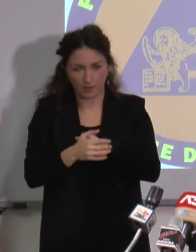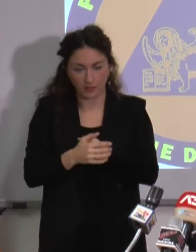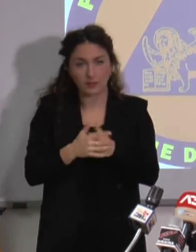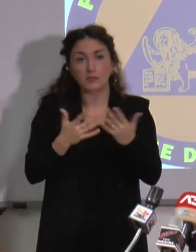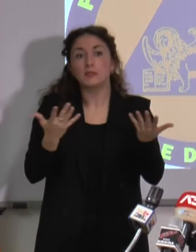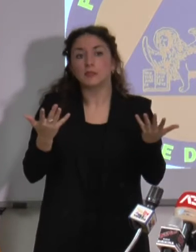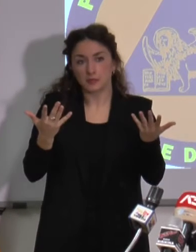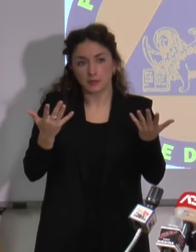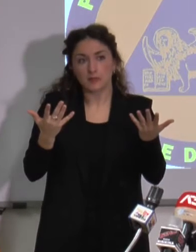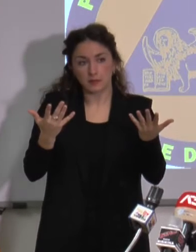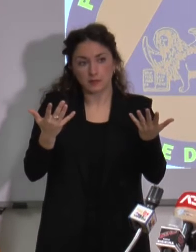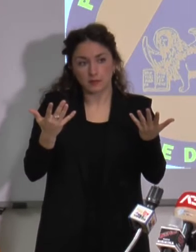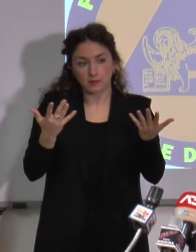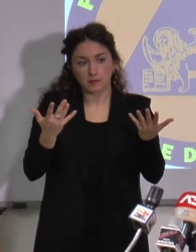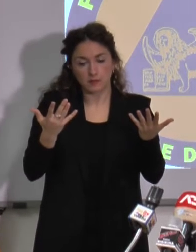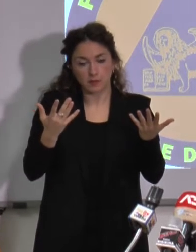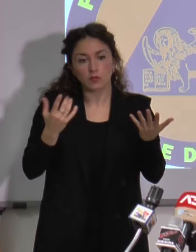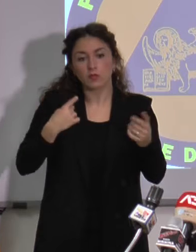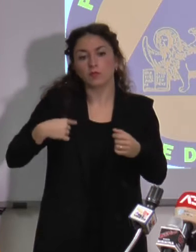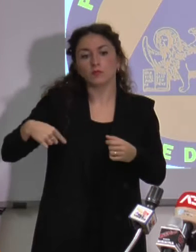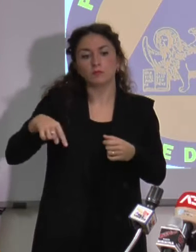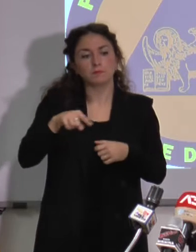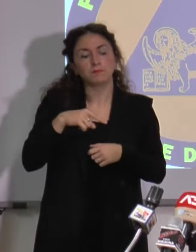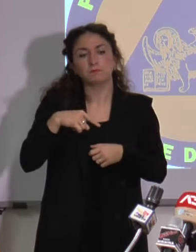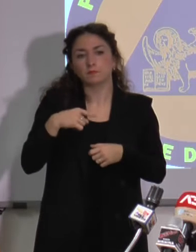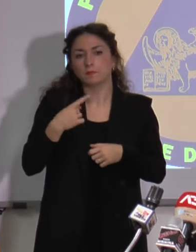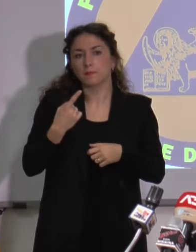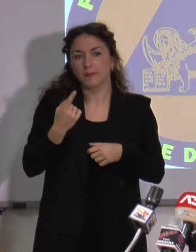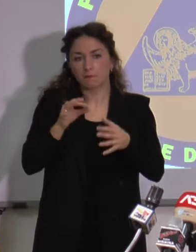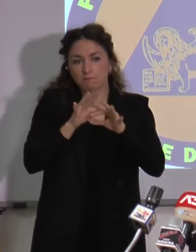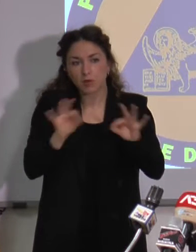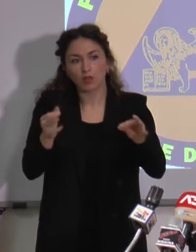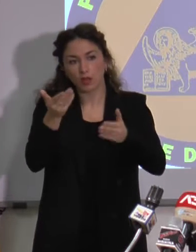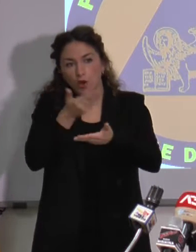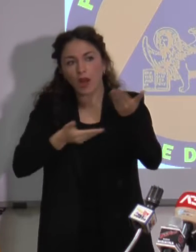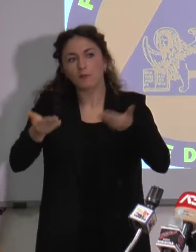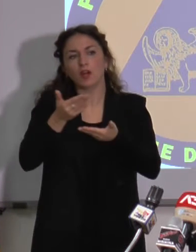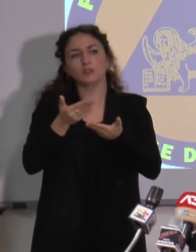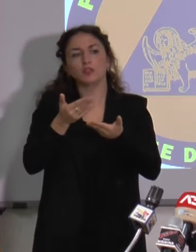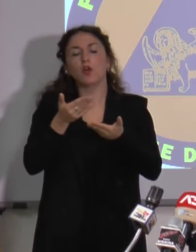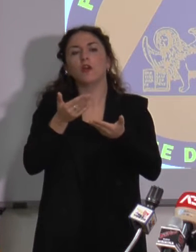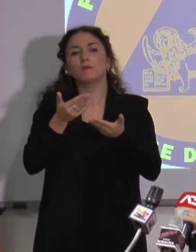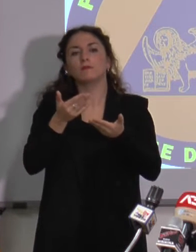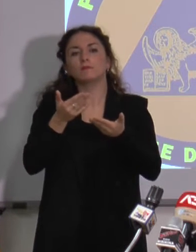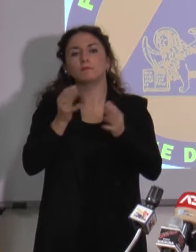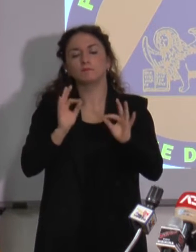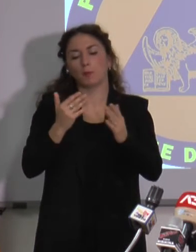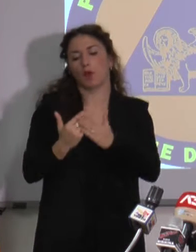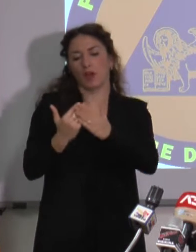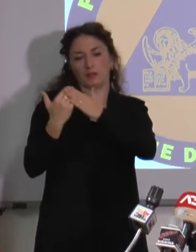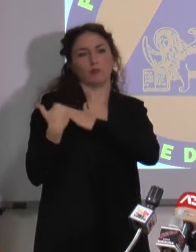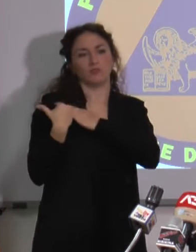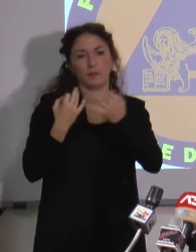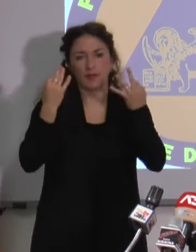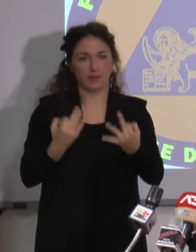sapere quali saranno le restrizioni invita i cittadini ad atteggiamenti di autotutela i parametri indicano comunque il picco dell'epidemia